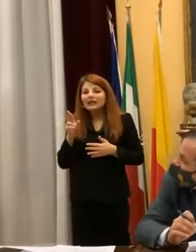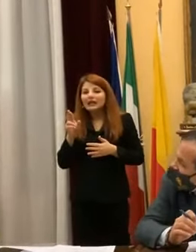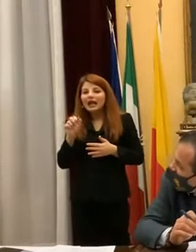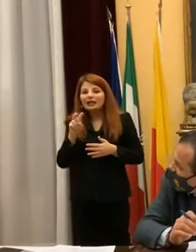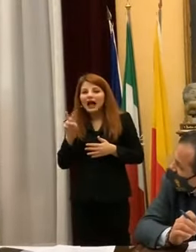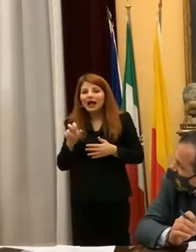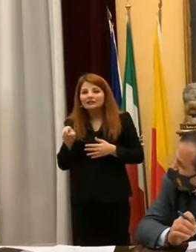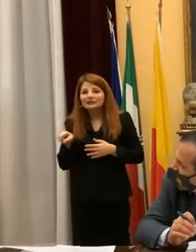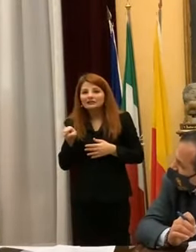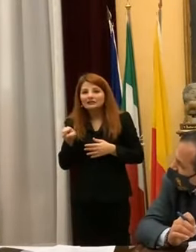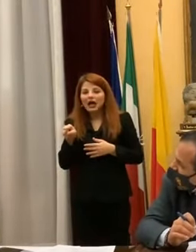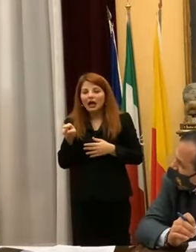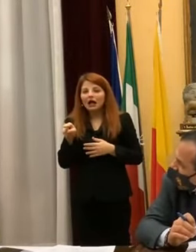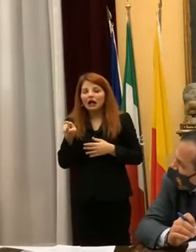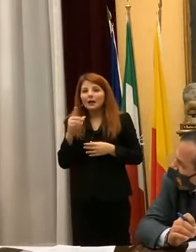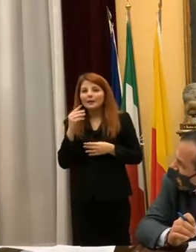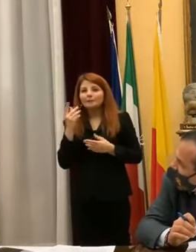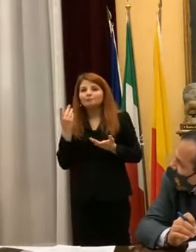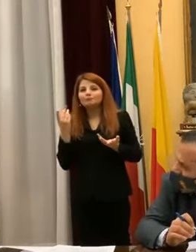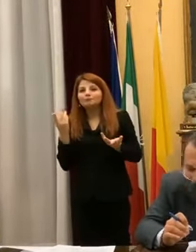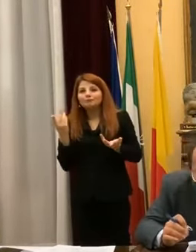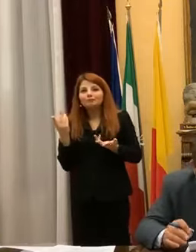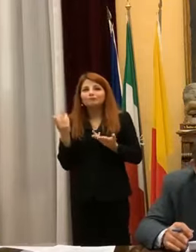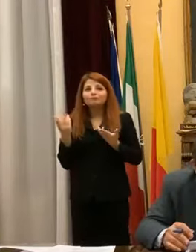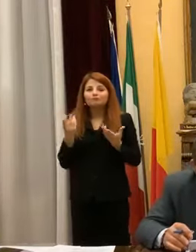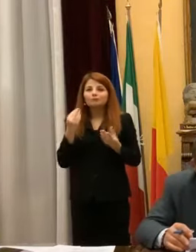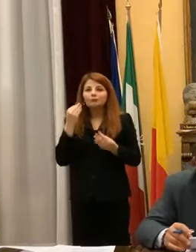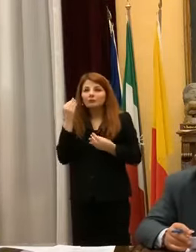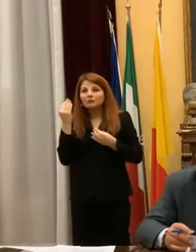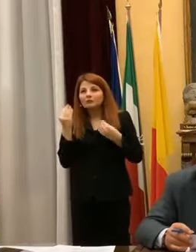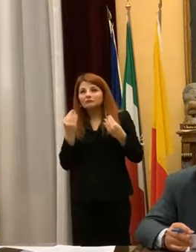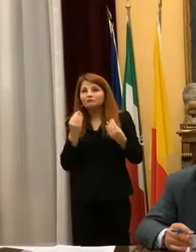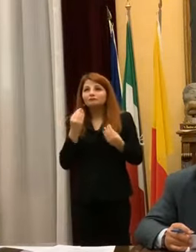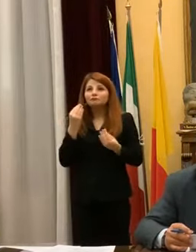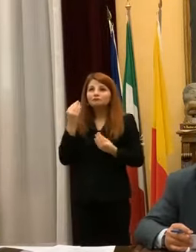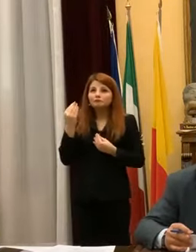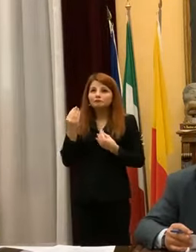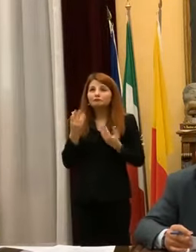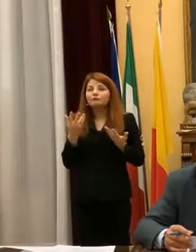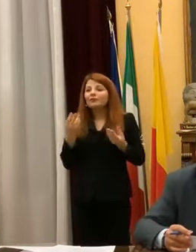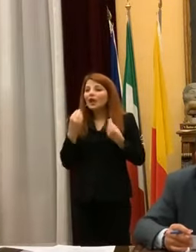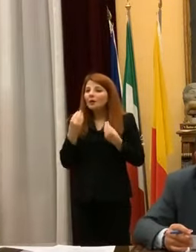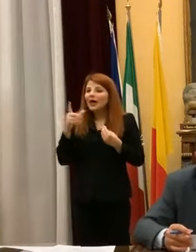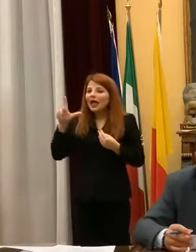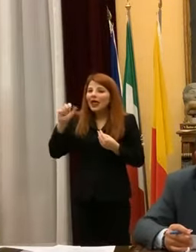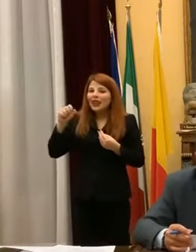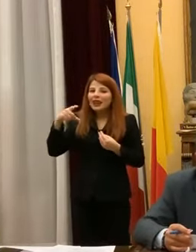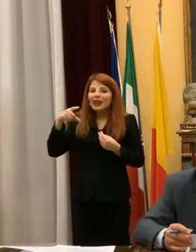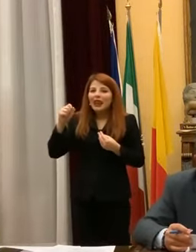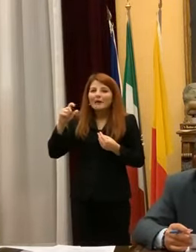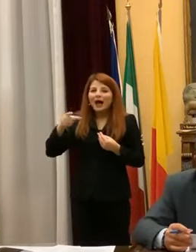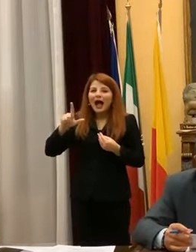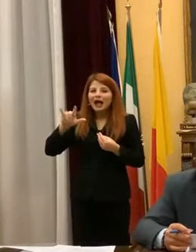come si può dare tutte le colpe alla paglia? Quando io,